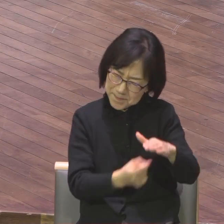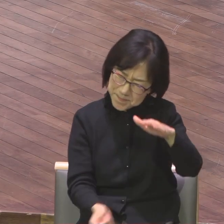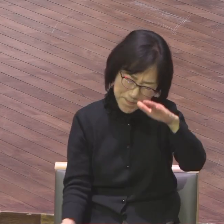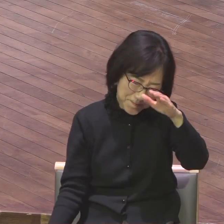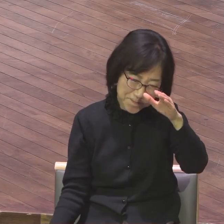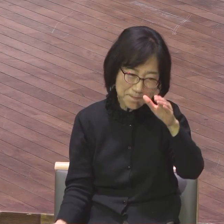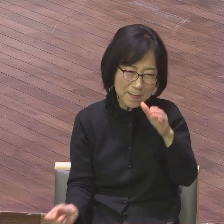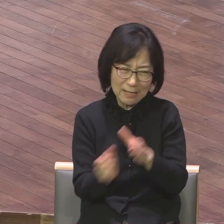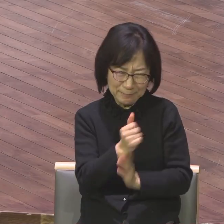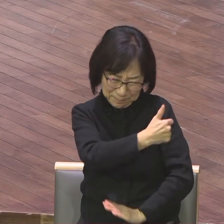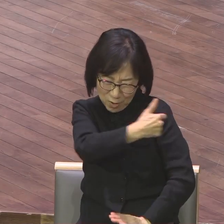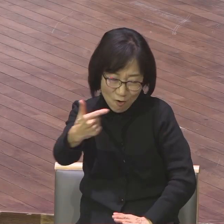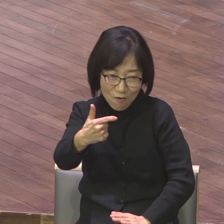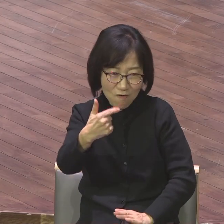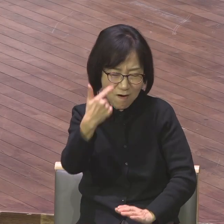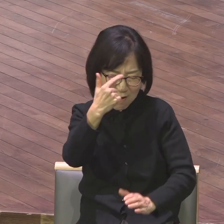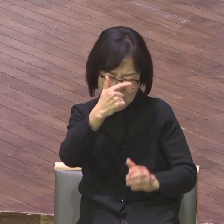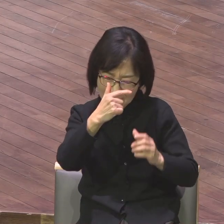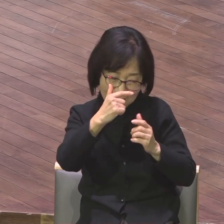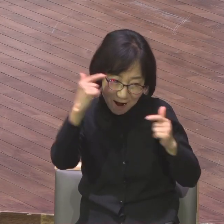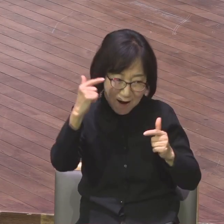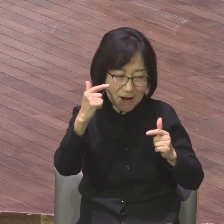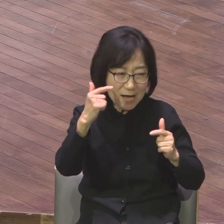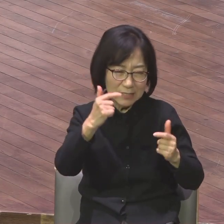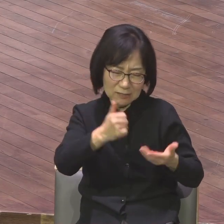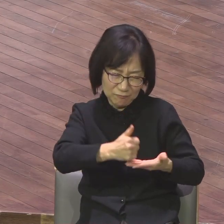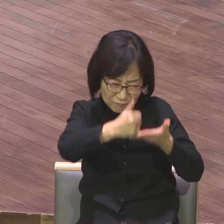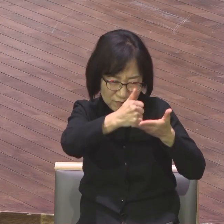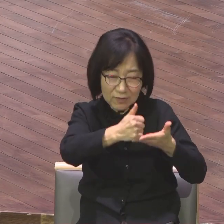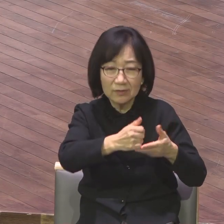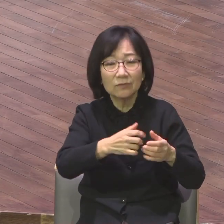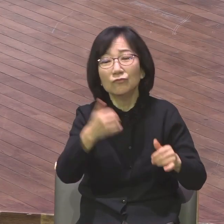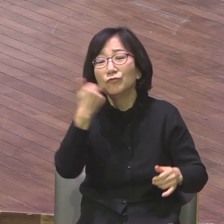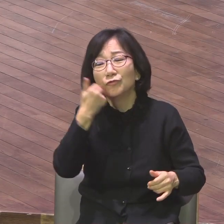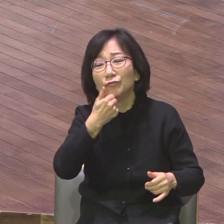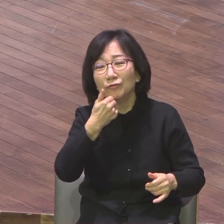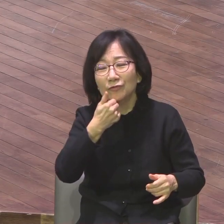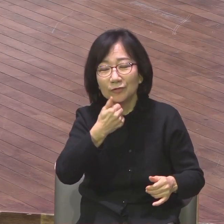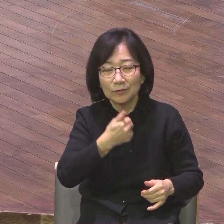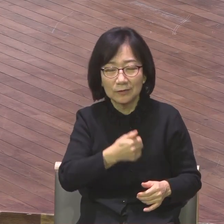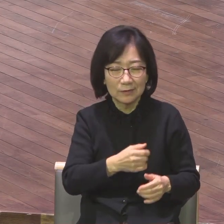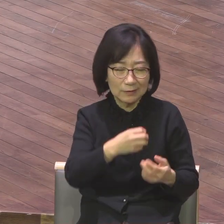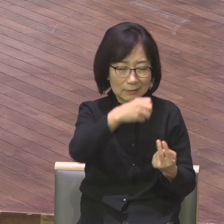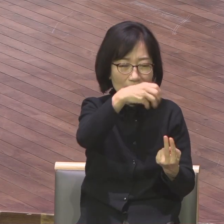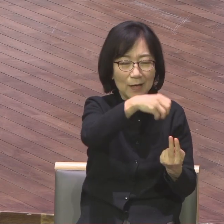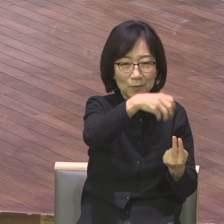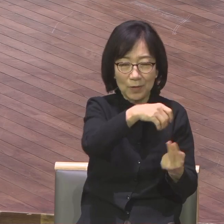이 정도로요. 그 존재 가치를 인정해 주었습니다.